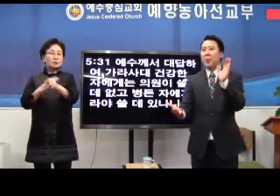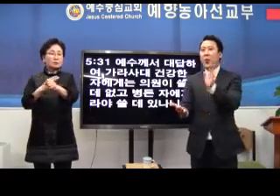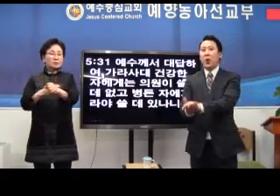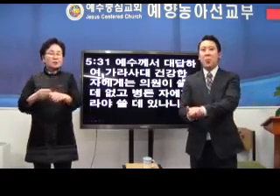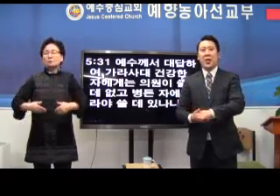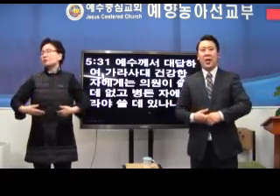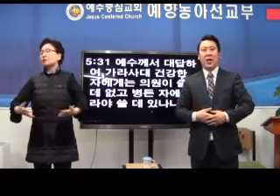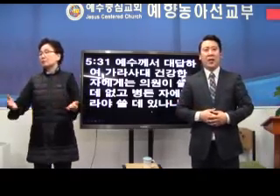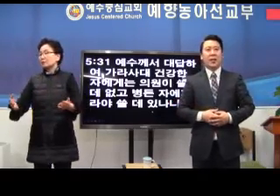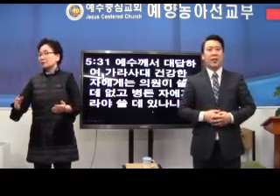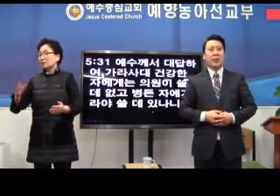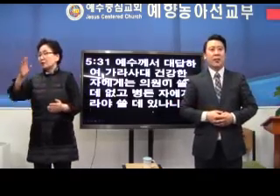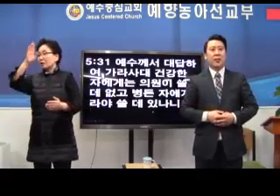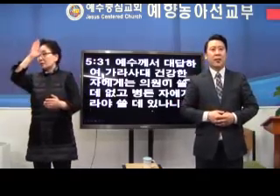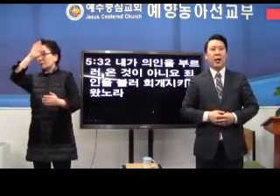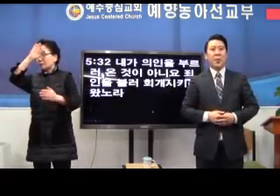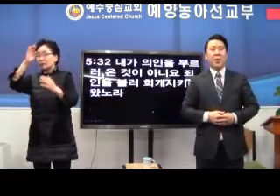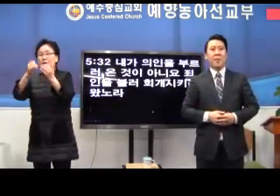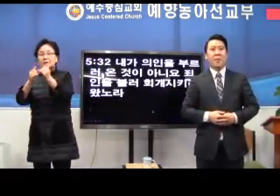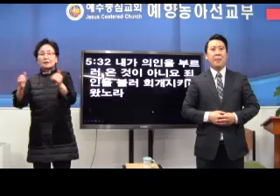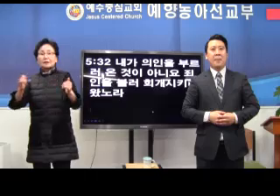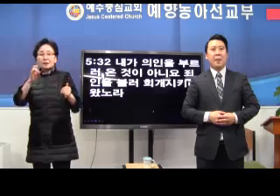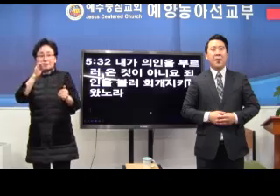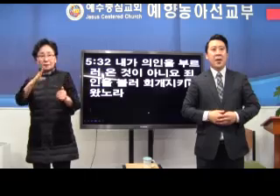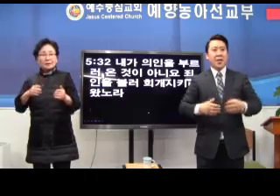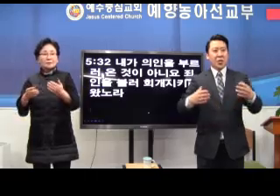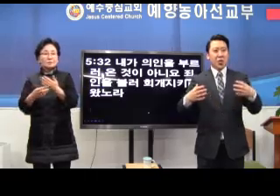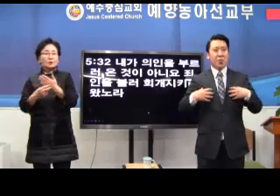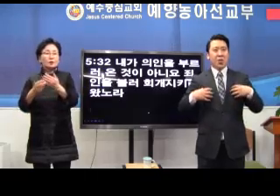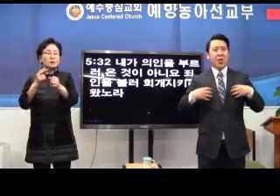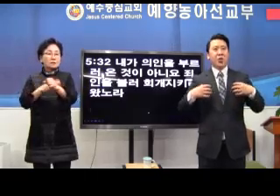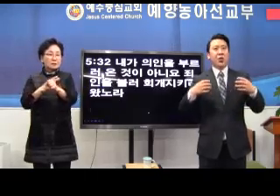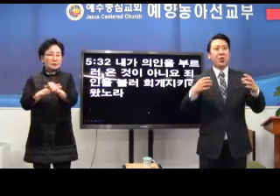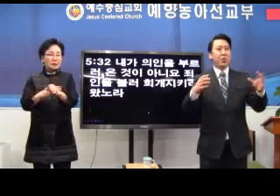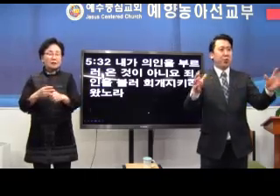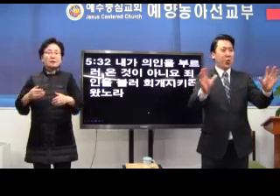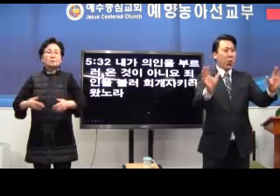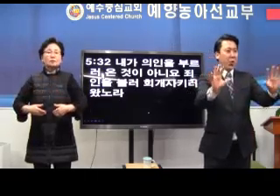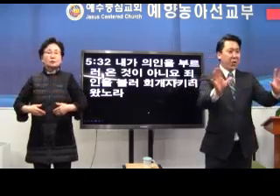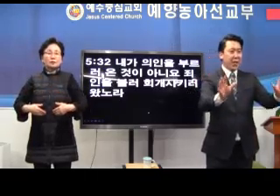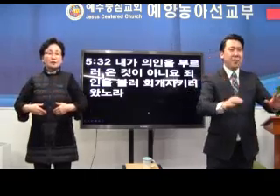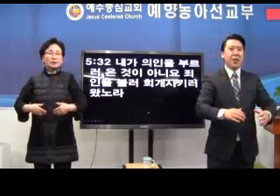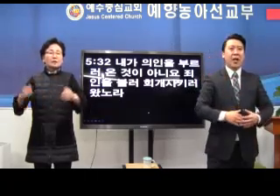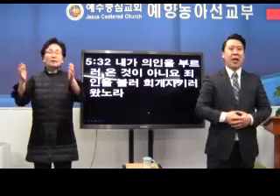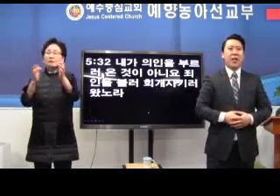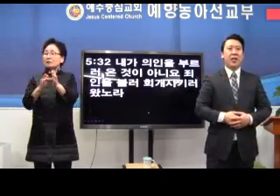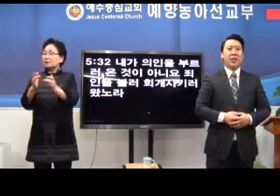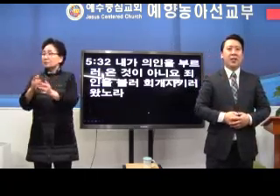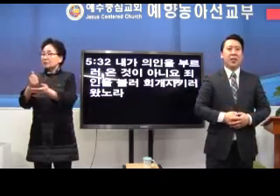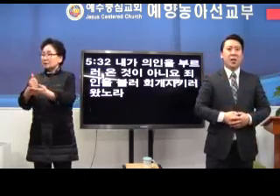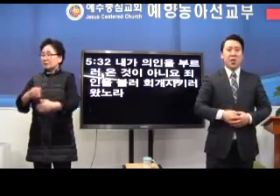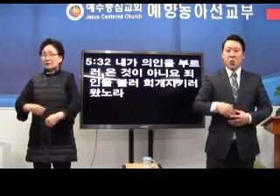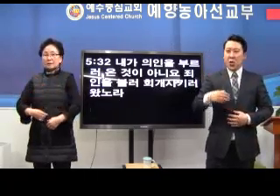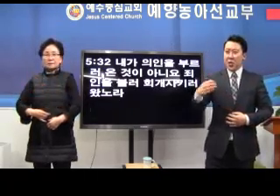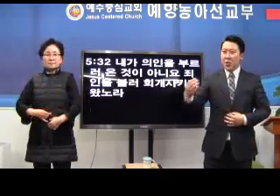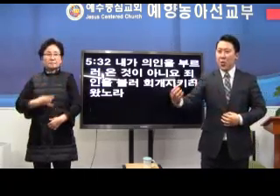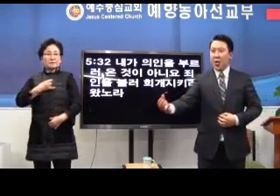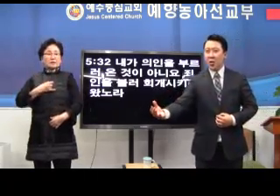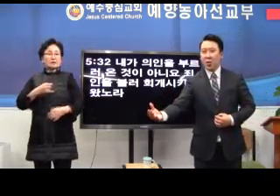필요한 겁니다. 아멘. 예수님은 의인을 부르러 온 것이 아닙니다. 죄인을